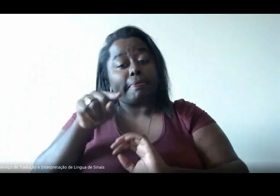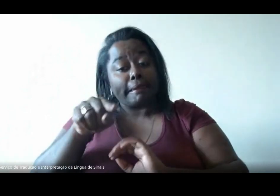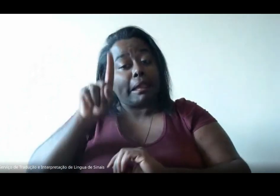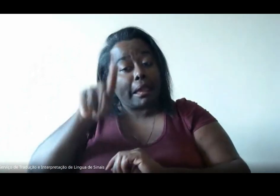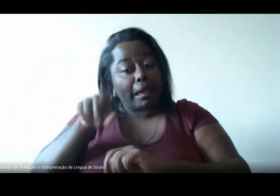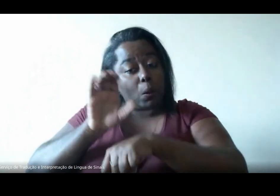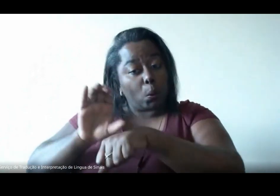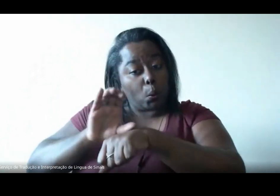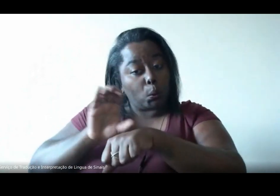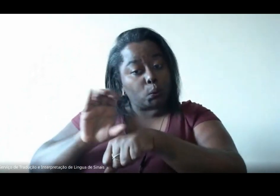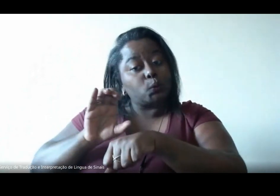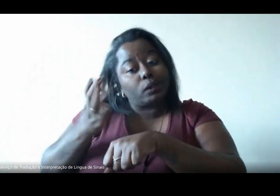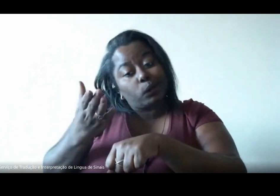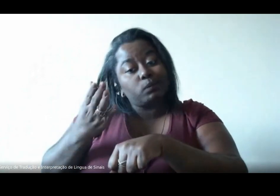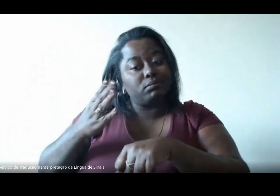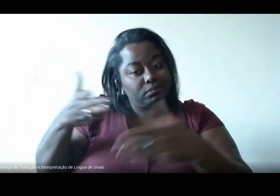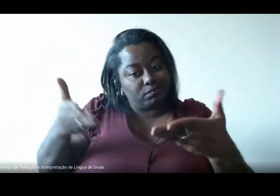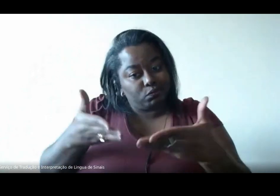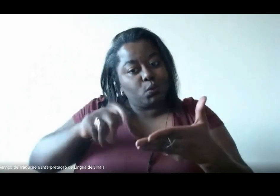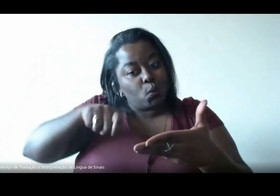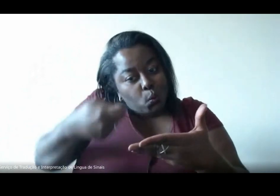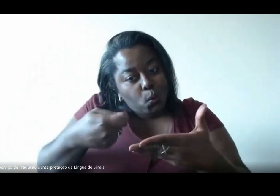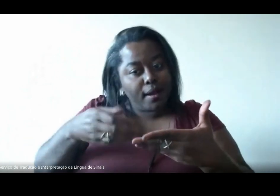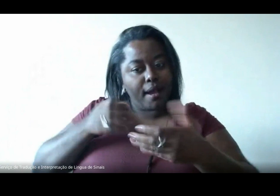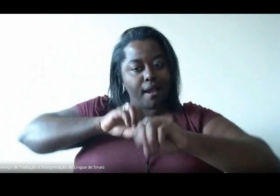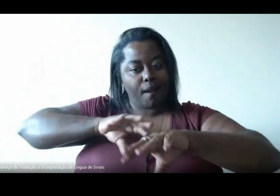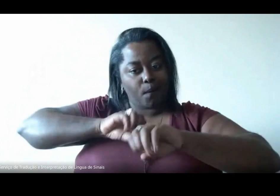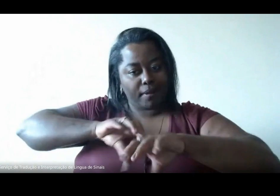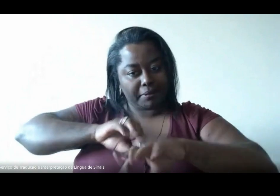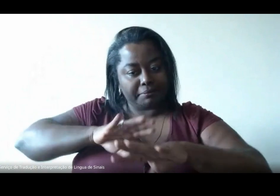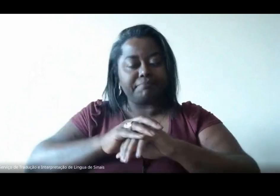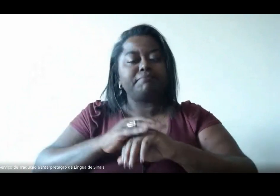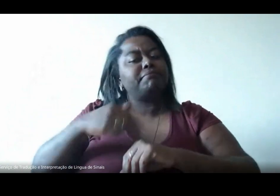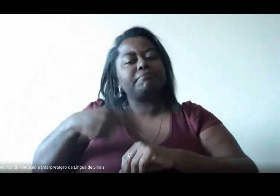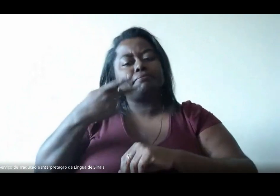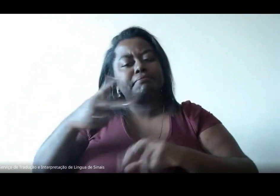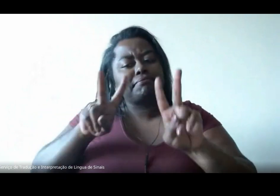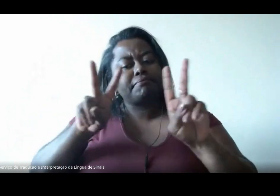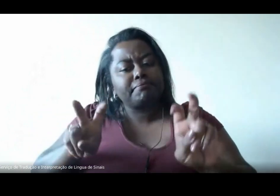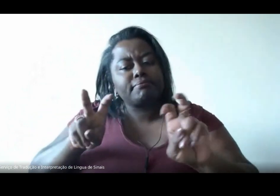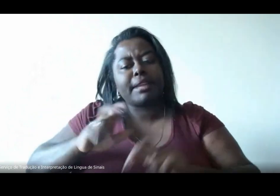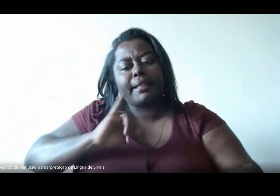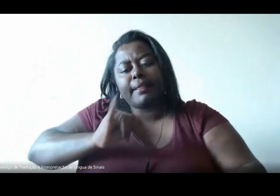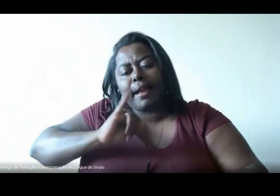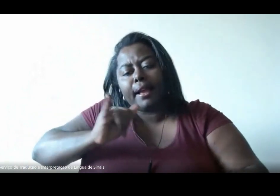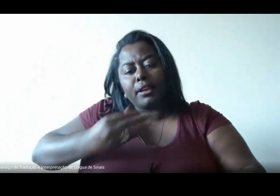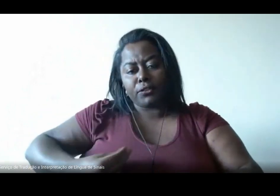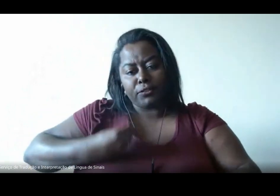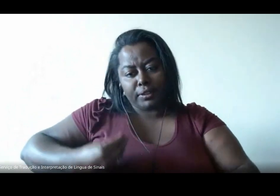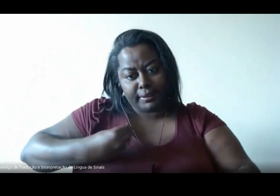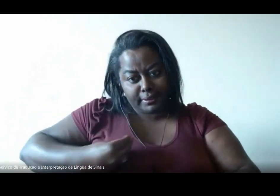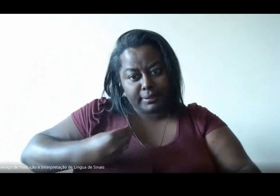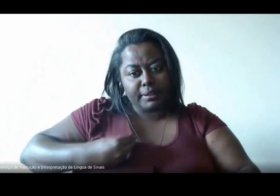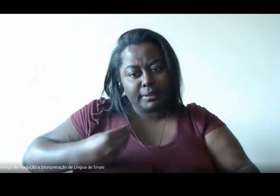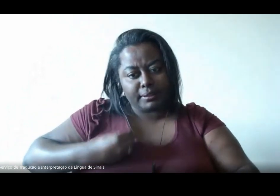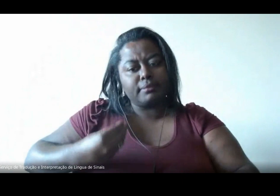trata de um curso, isso supõe uma aula, né? Eu irei aqui falar sobre a narrativa de